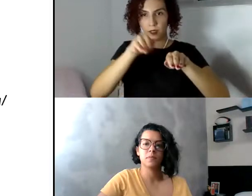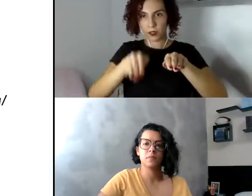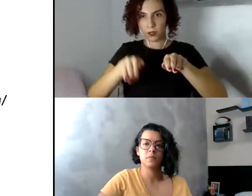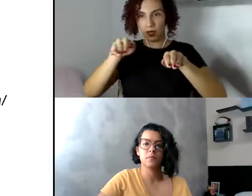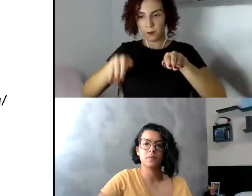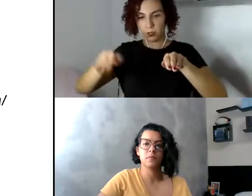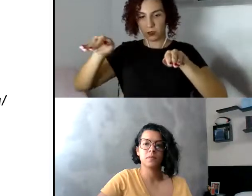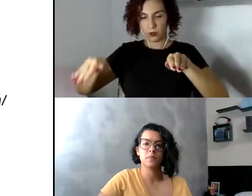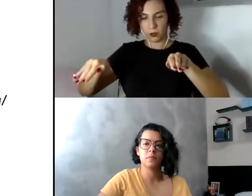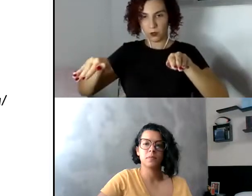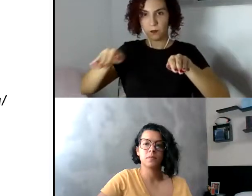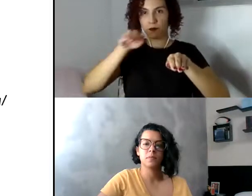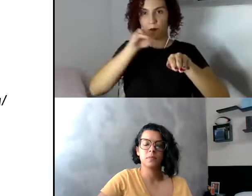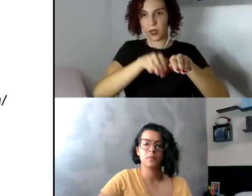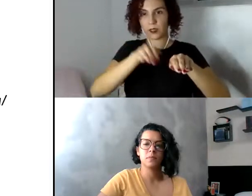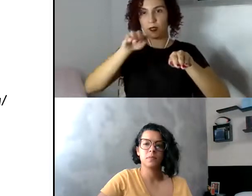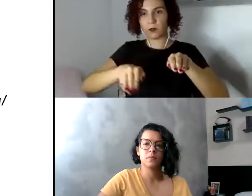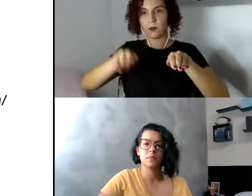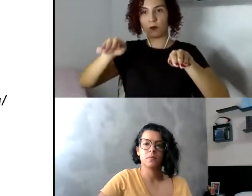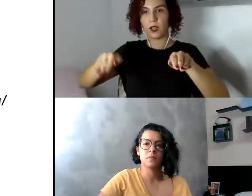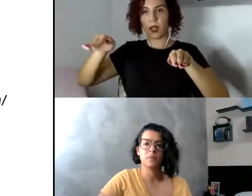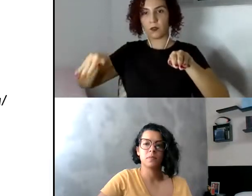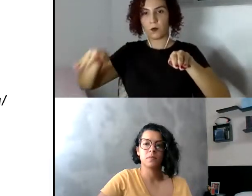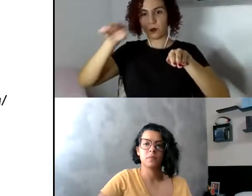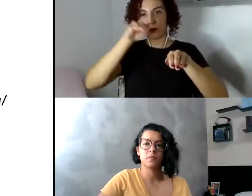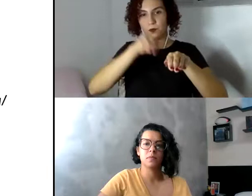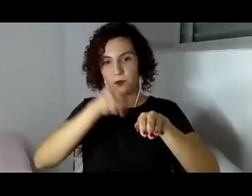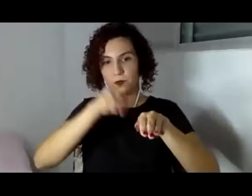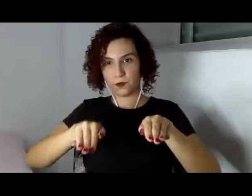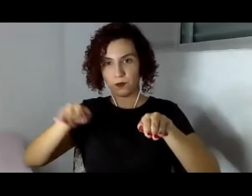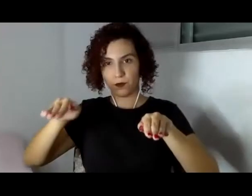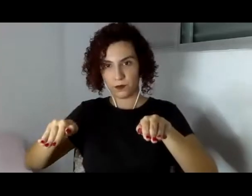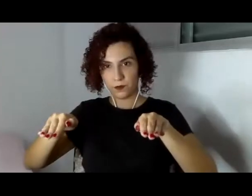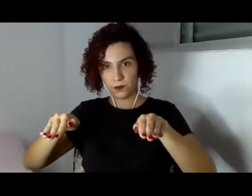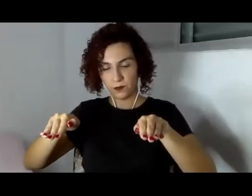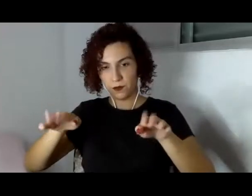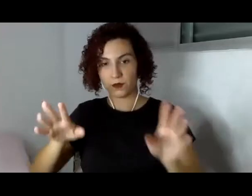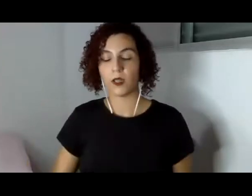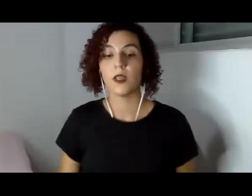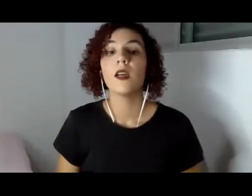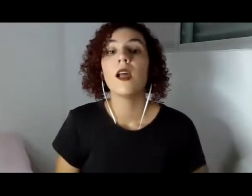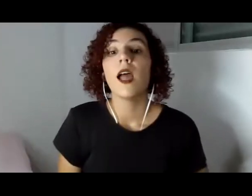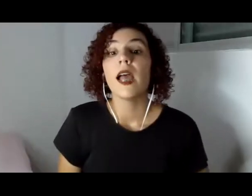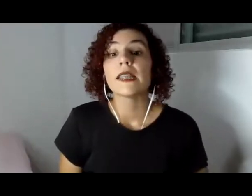e estacionamento, que eles estão um do lado do outro.